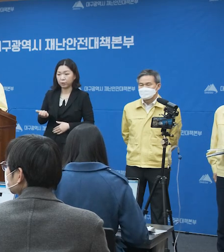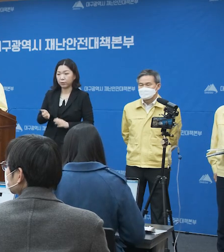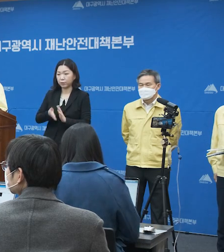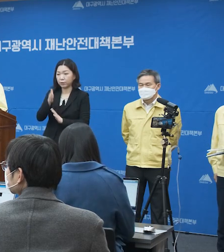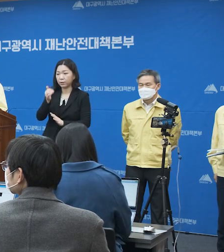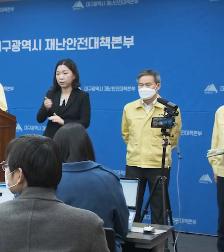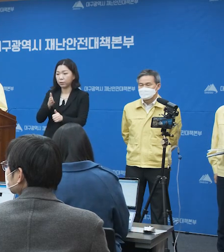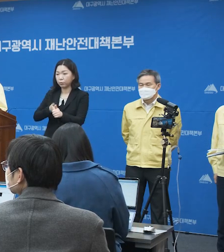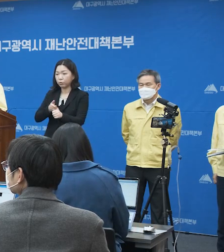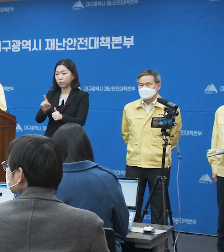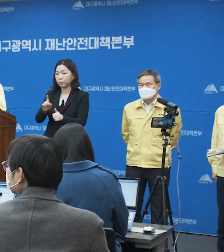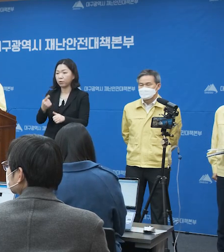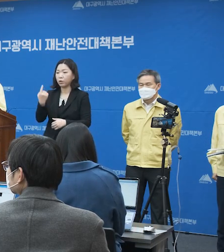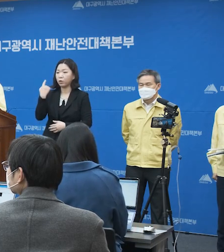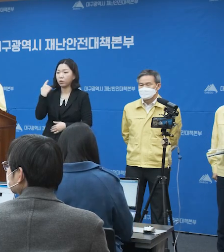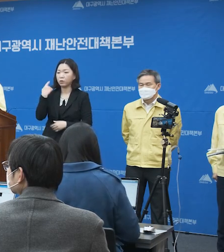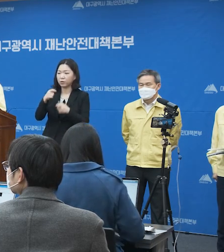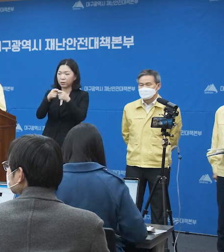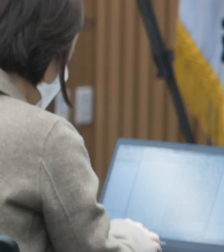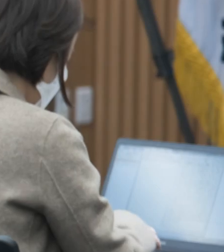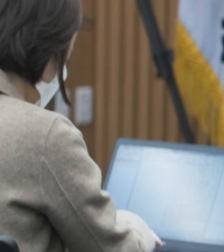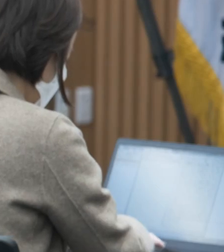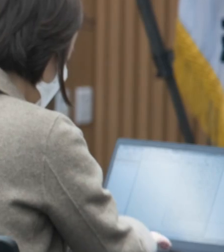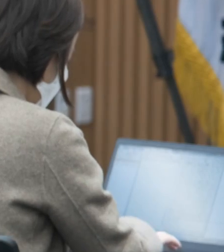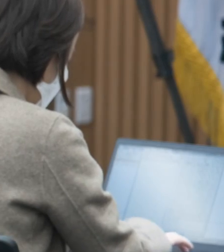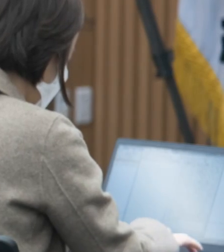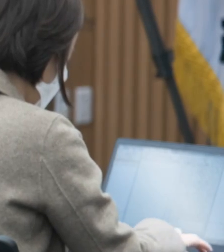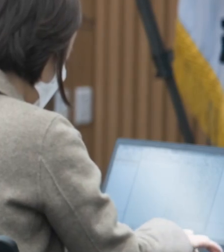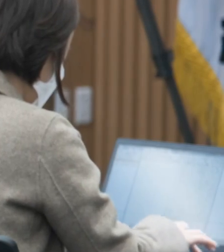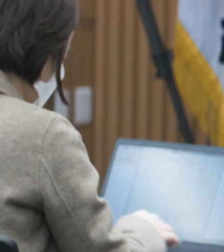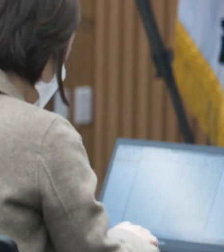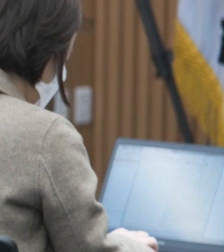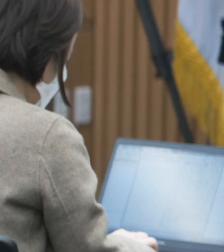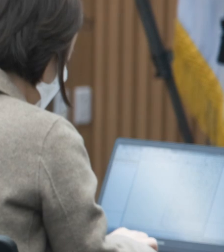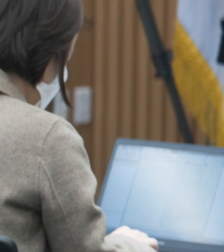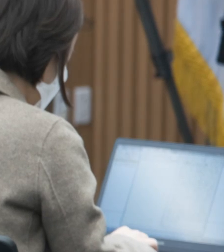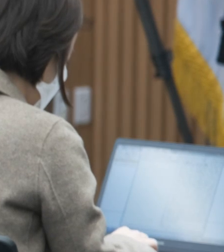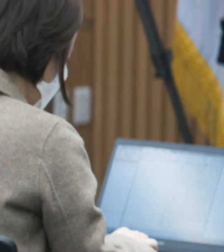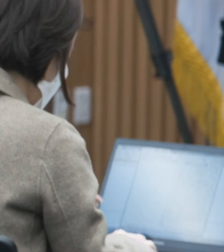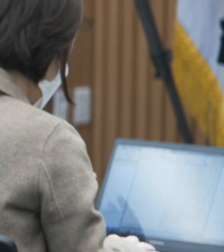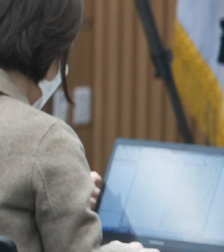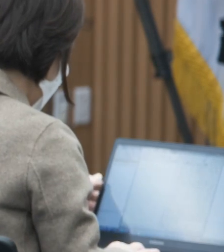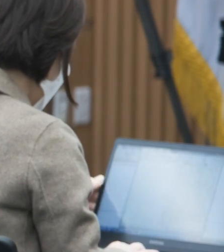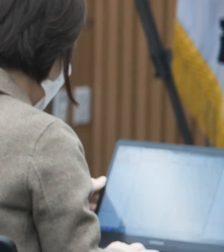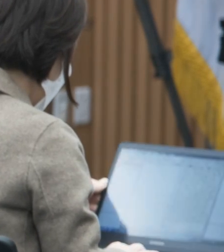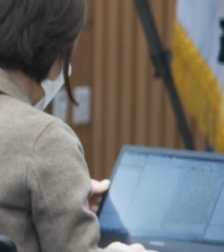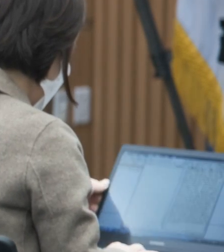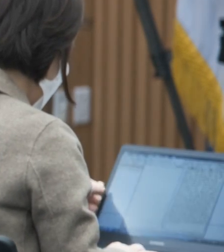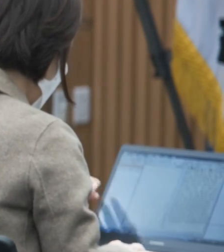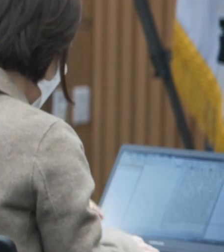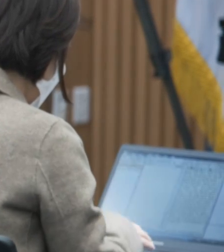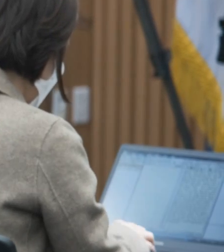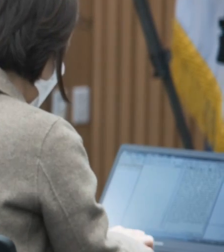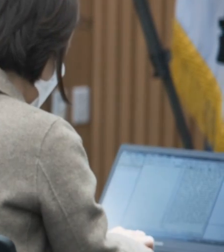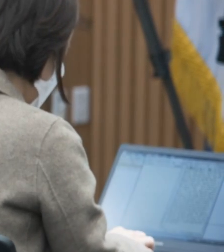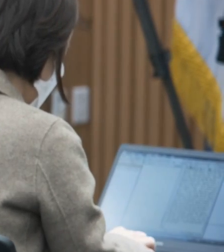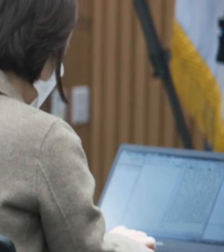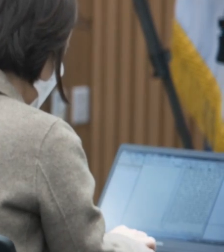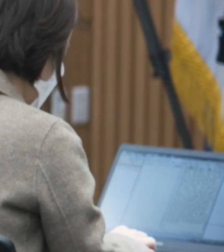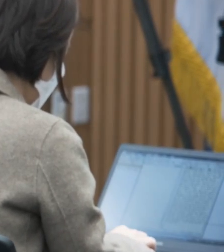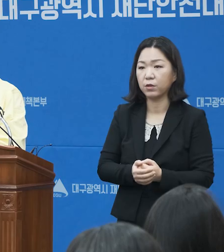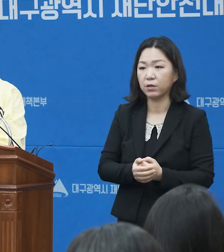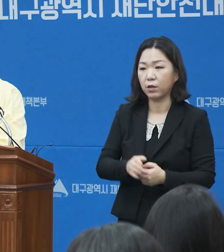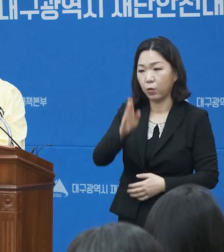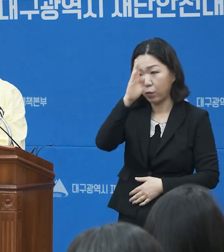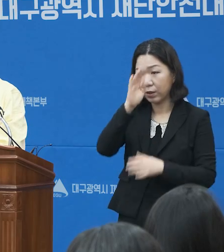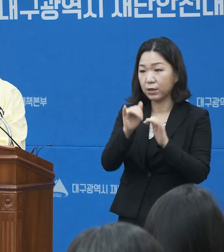하나 드리겠습니다. 어제 생명 질문들이 너무 많다고 하셔서 말씀해 주시고 그렇지 않다면 성실하게 답변해 주시면 고맙겠습니다. 질문 드리겠습니다.